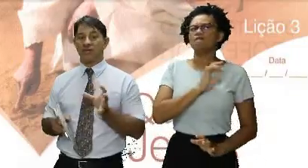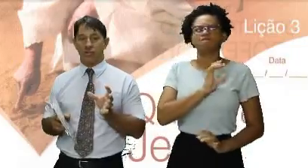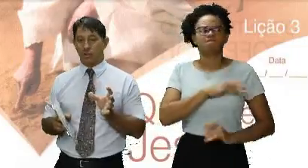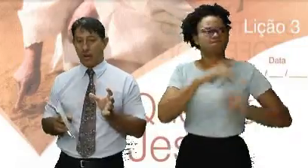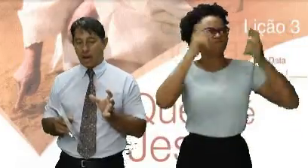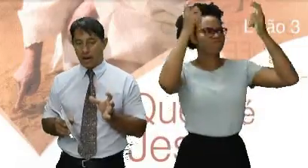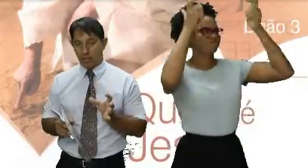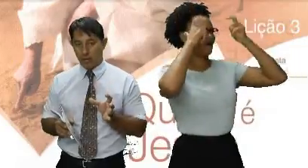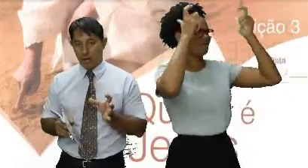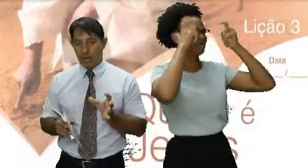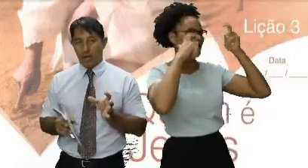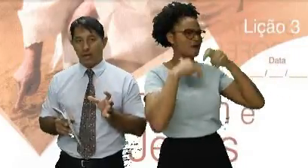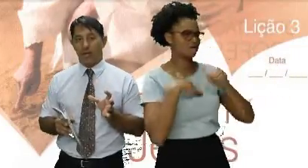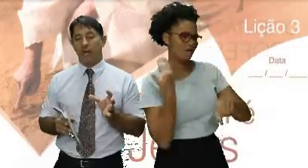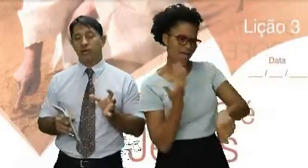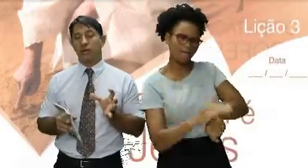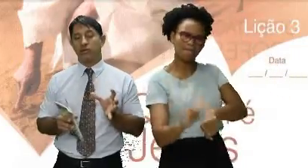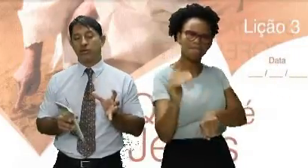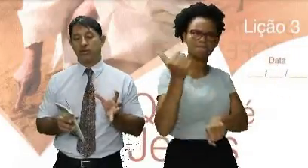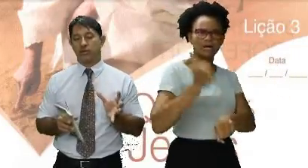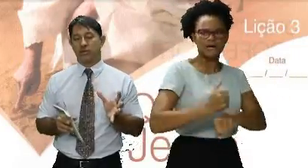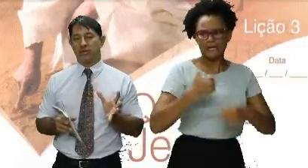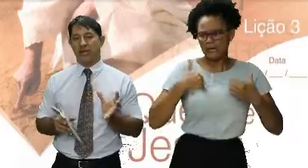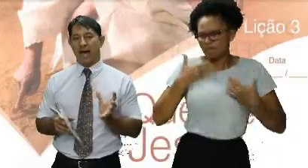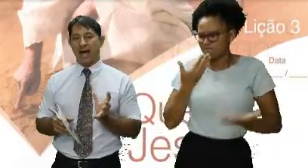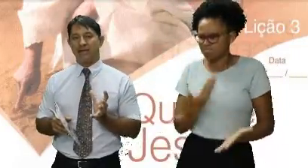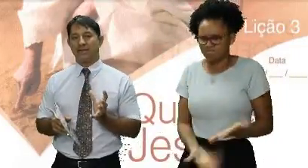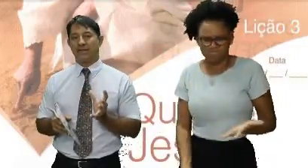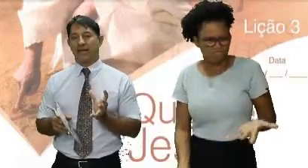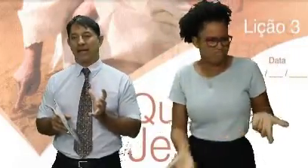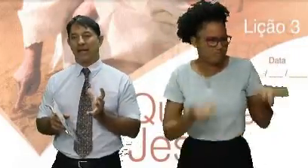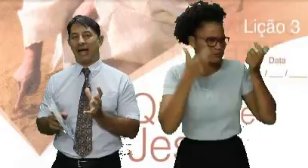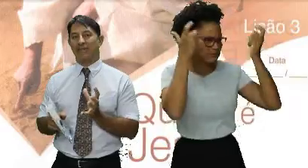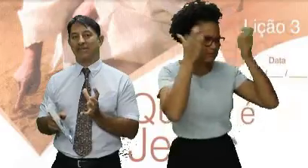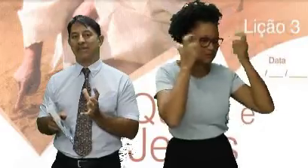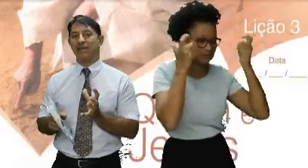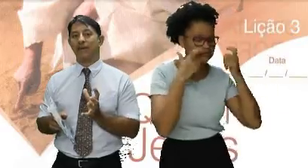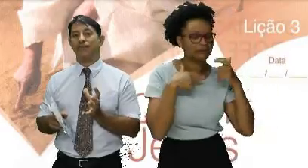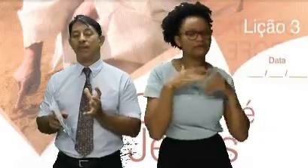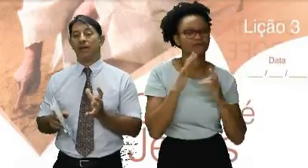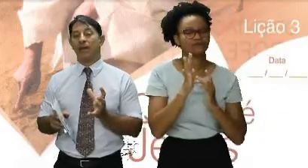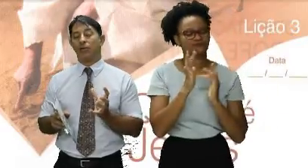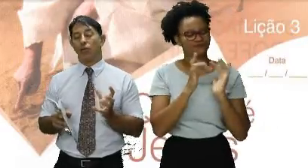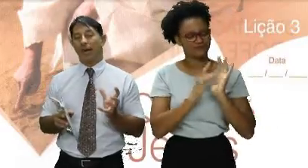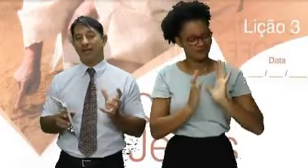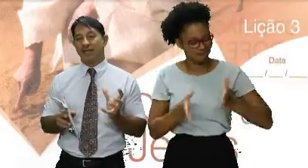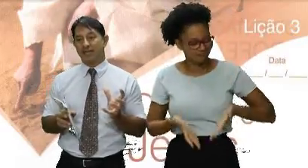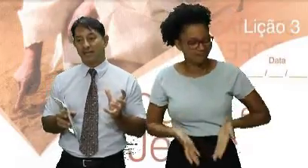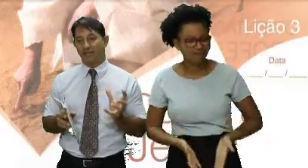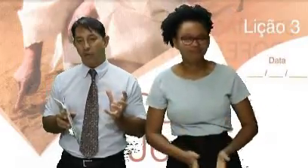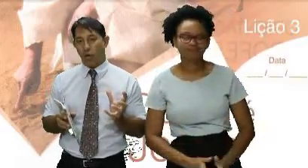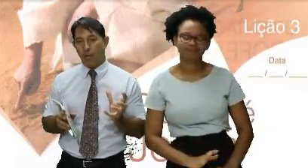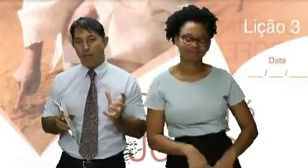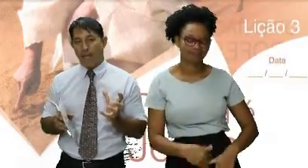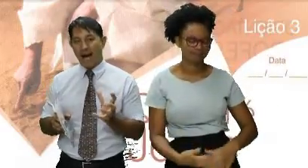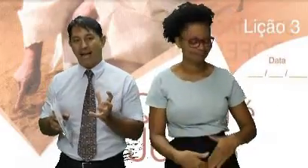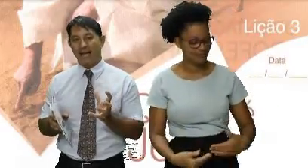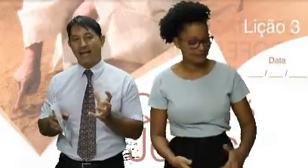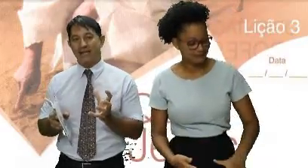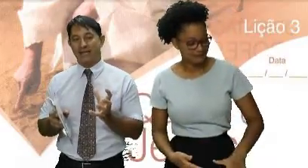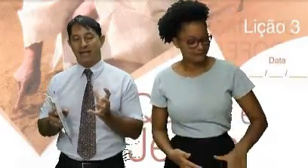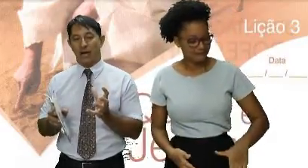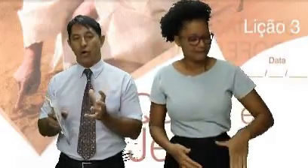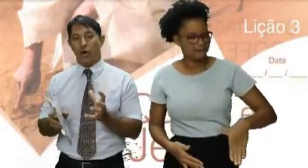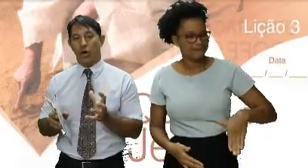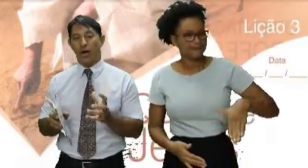venha destroná-lo. E então Jesus nasce, cresce, ele começa a se formar